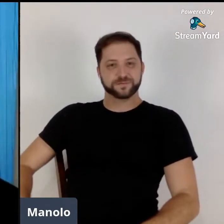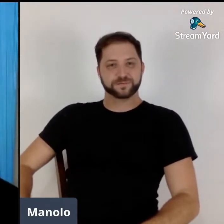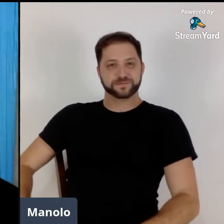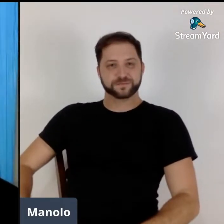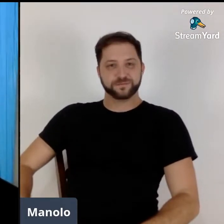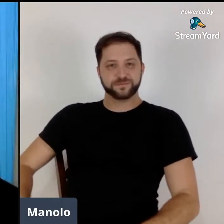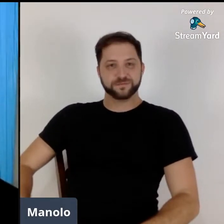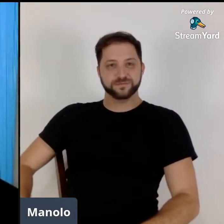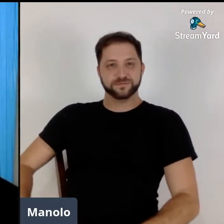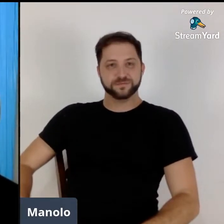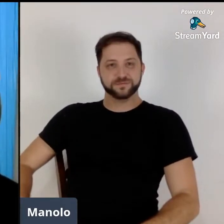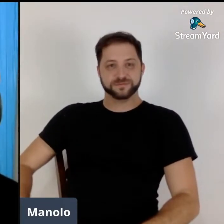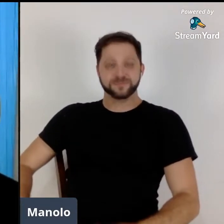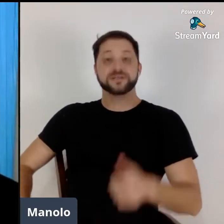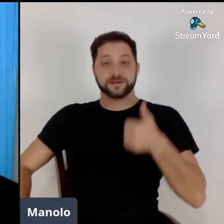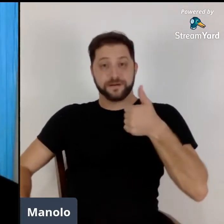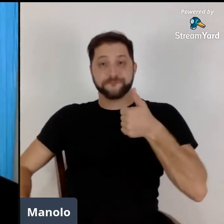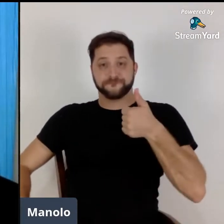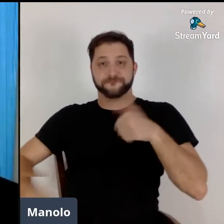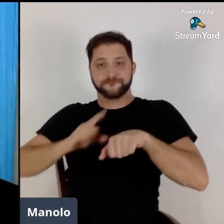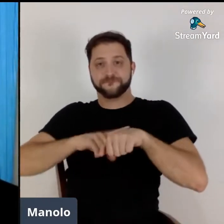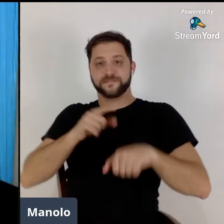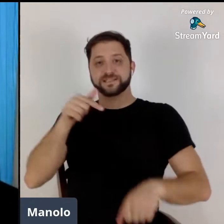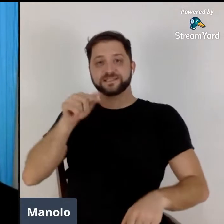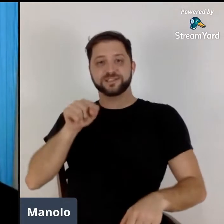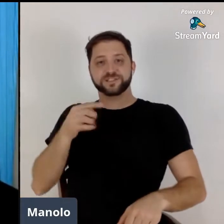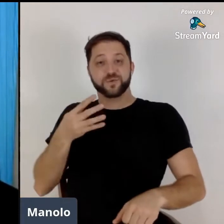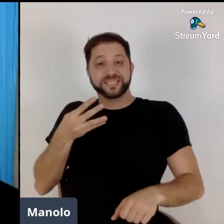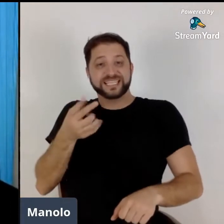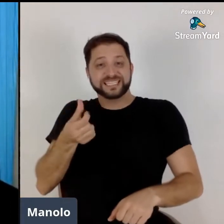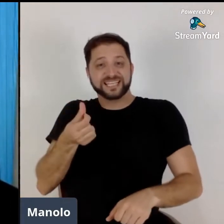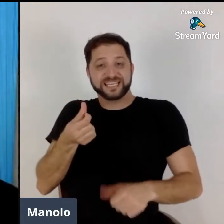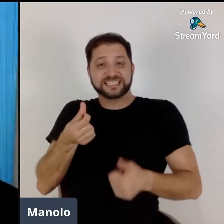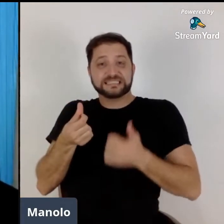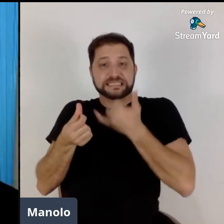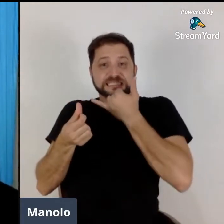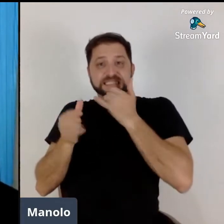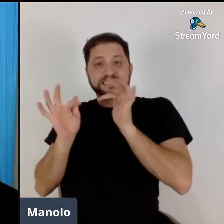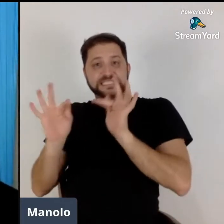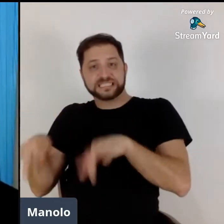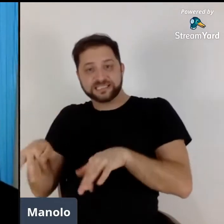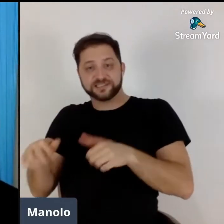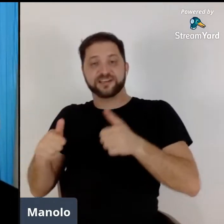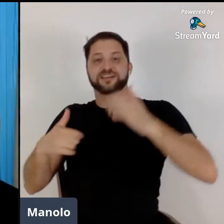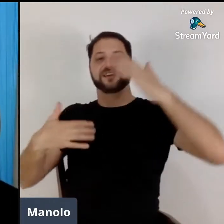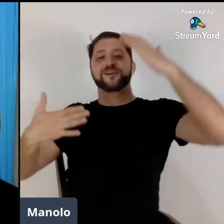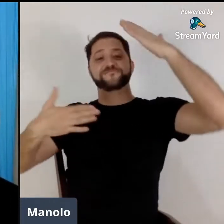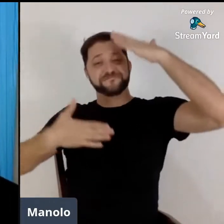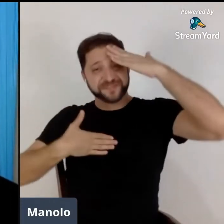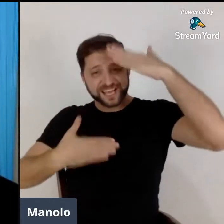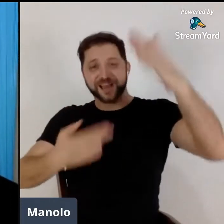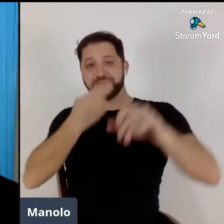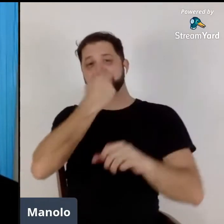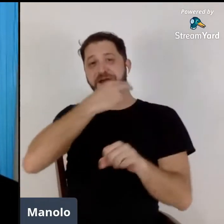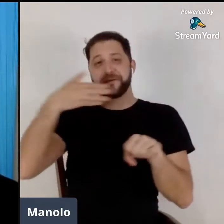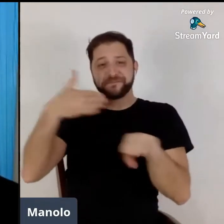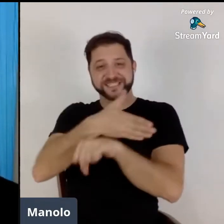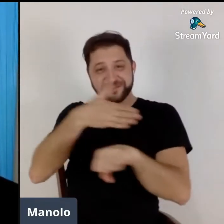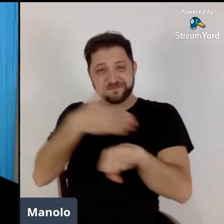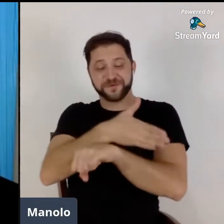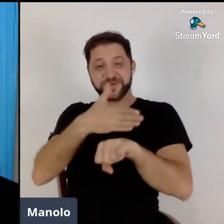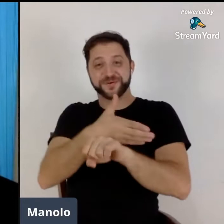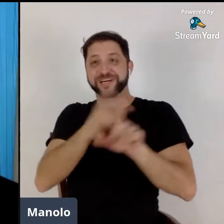já são 9h46. Eu vou querer agradecer demais a você a sua presença aqui. A sua presença aqui valeu